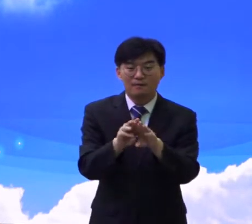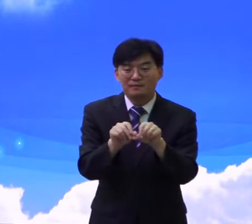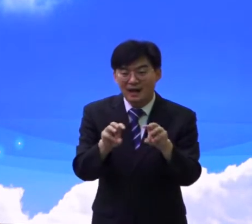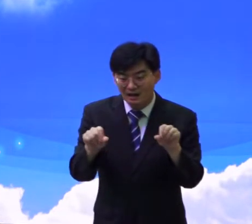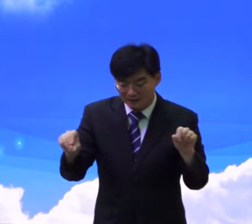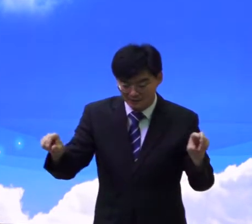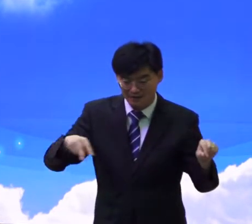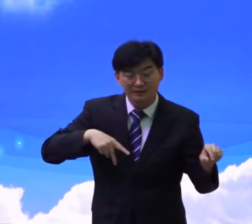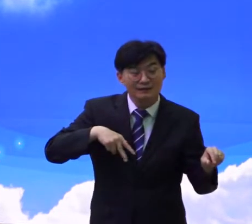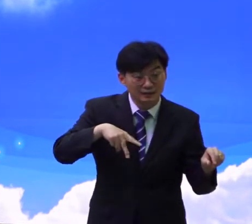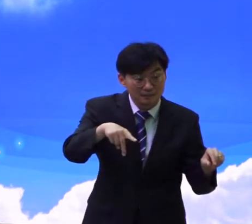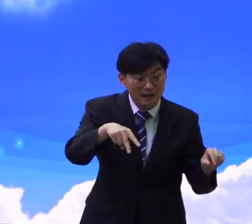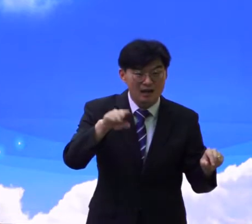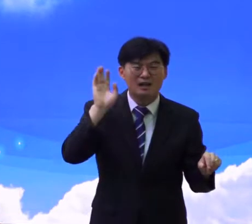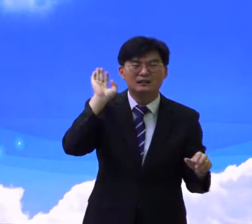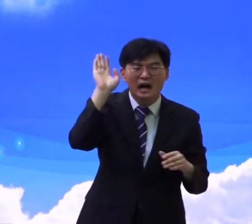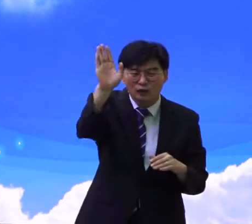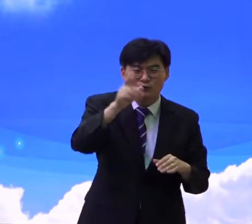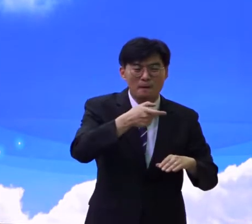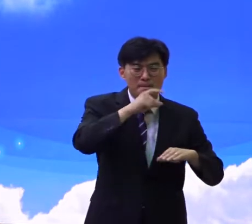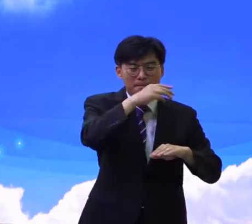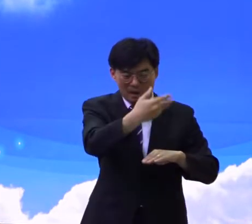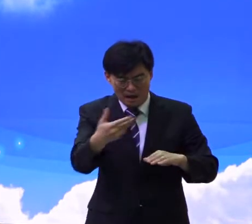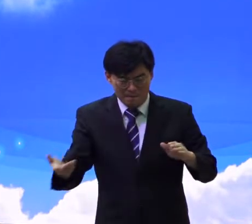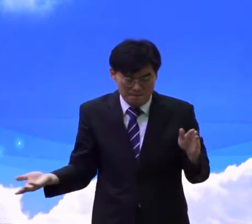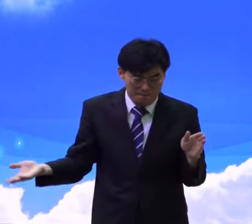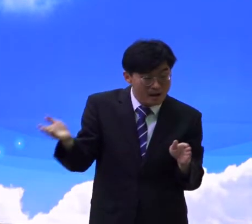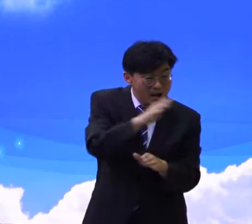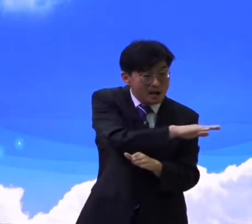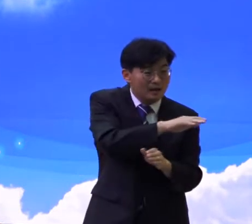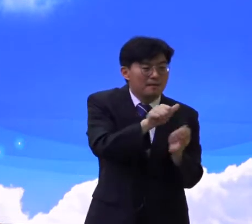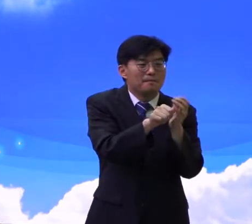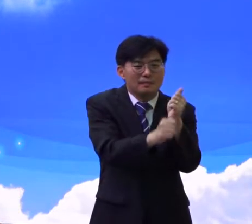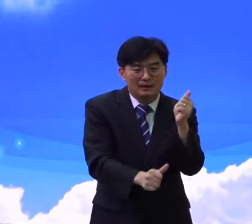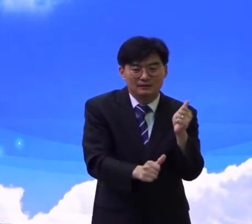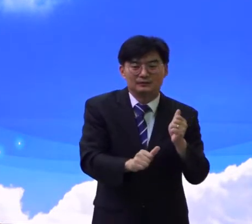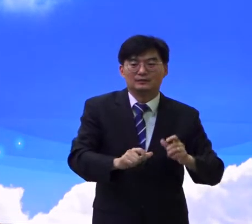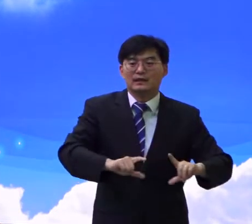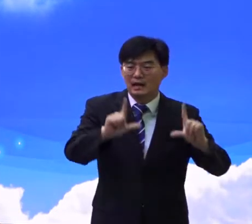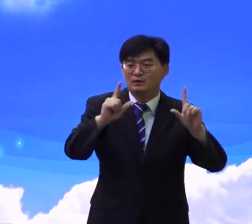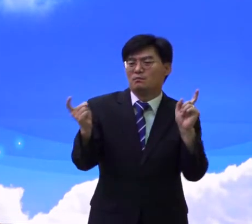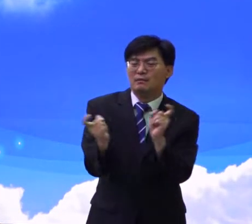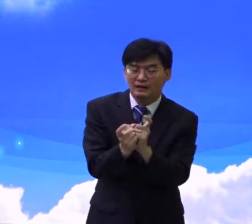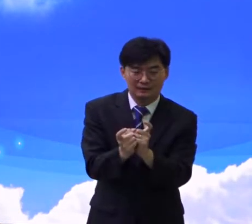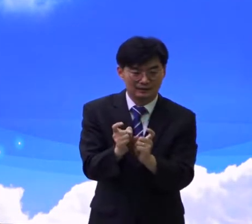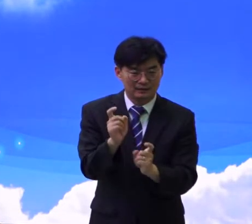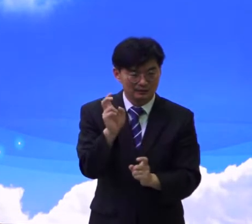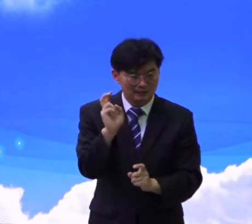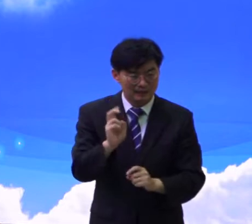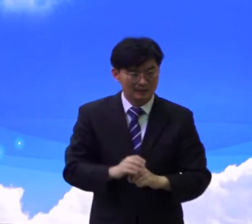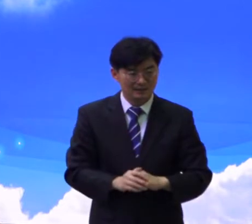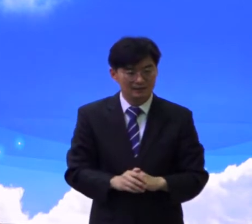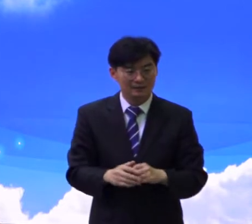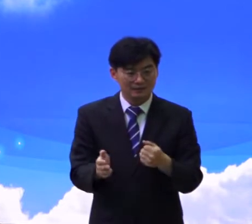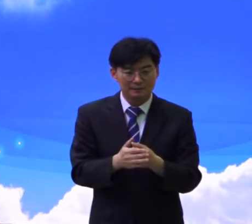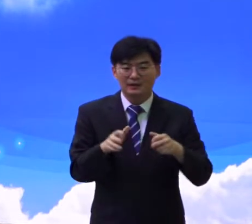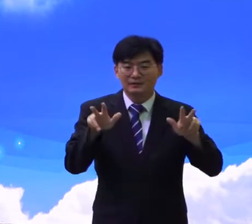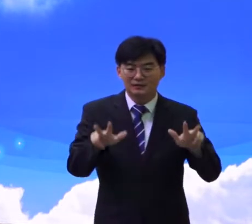그렇습니다. 지금 여러분 평안할지라도 하나님은 여러분의 삶을 통해서 여러분을 끊임없이 훈련해 가실